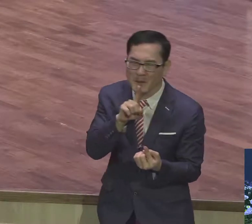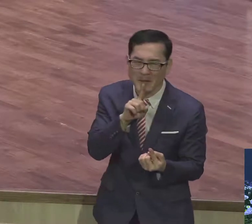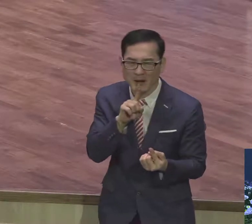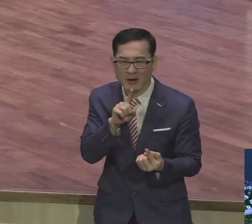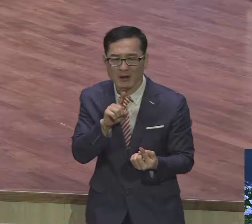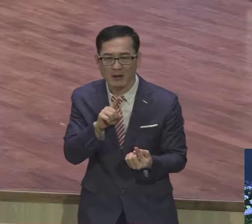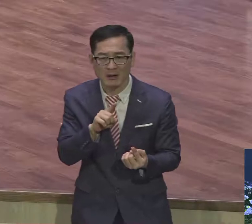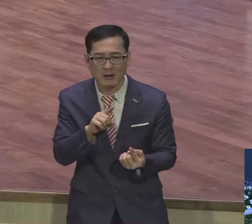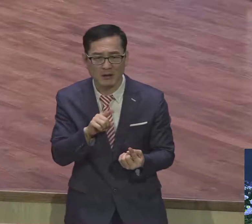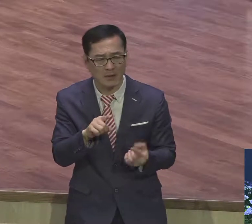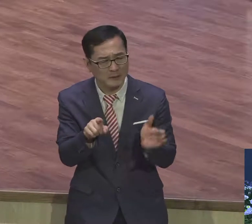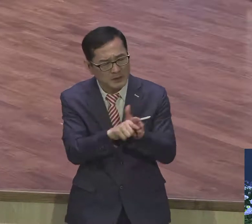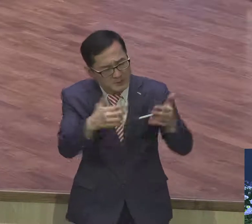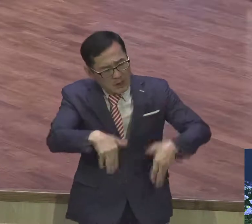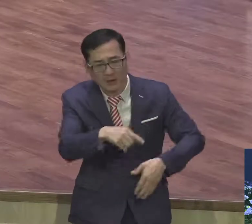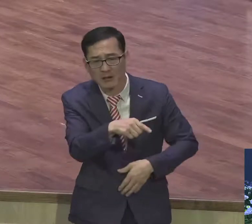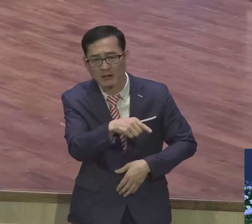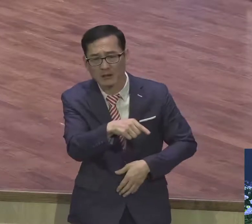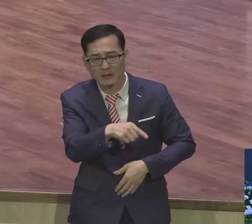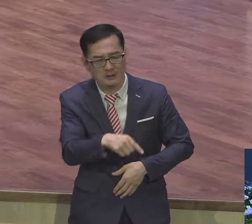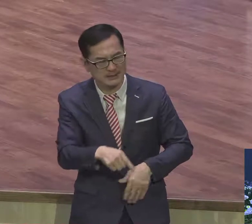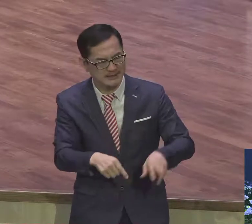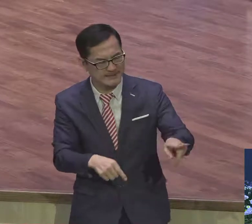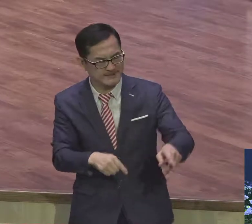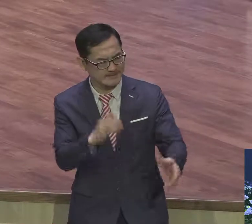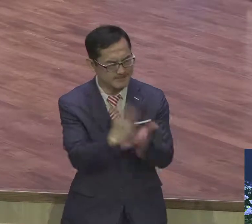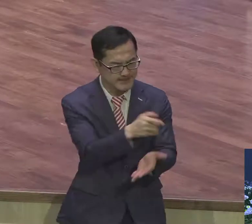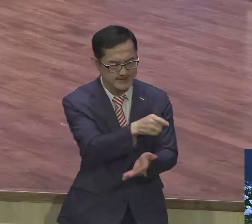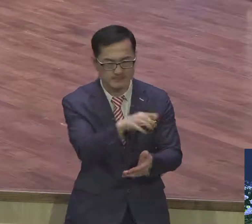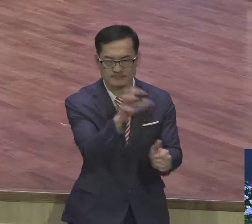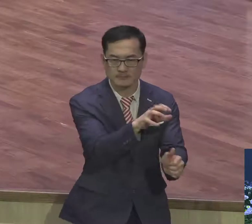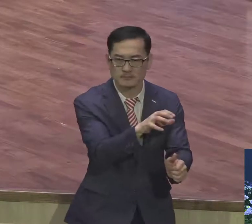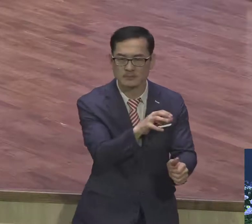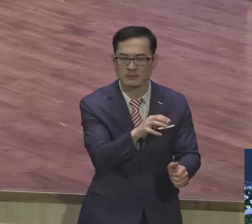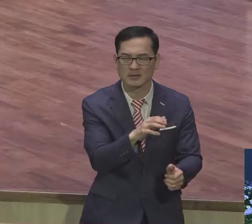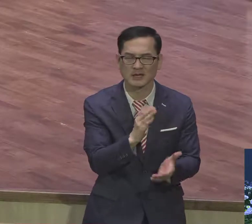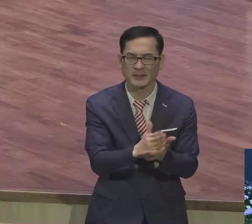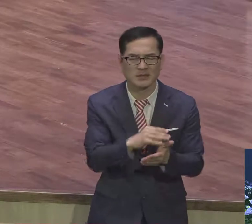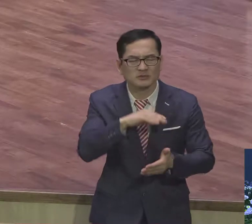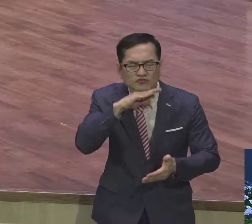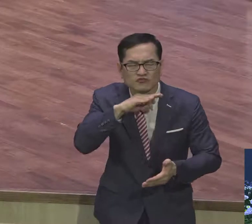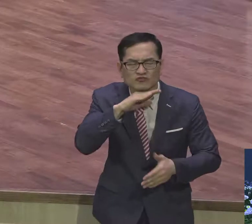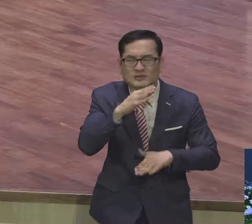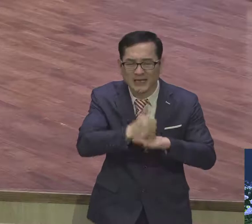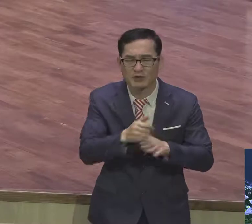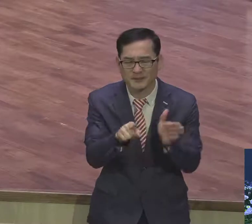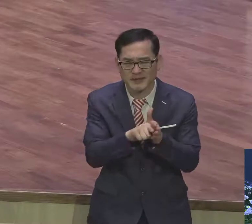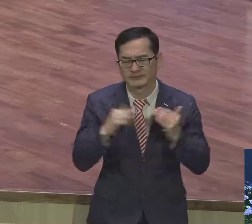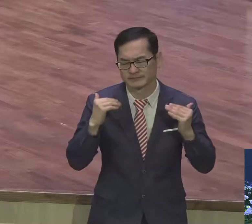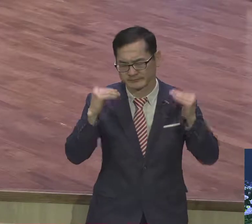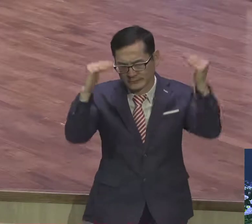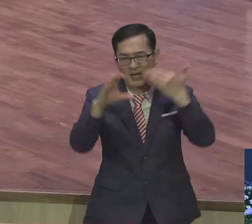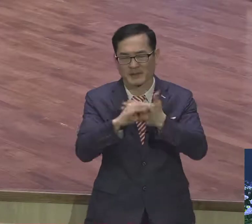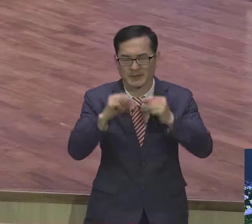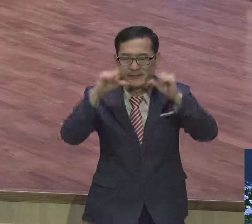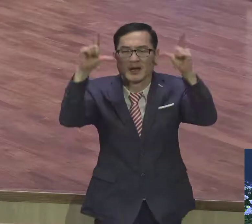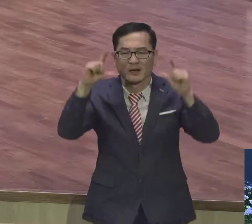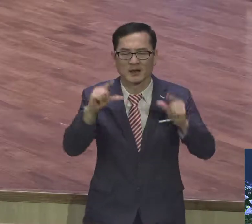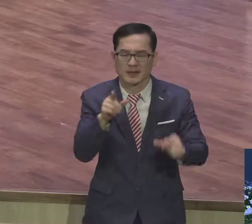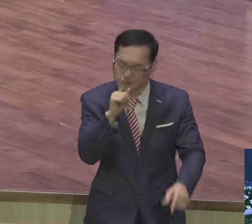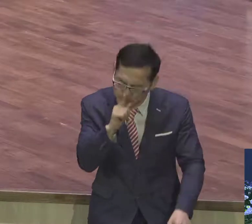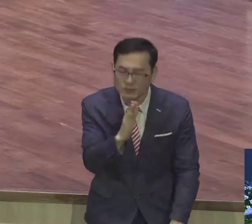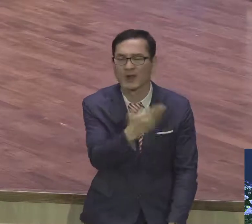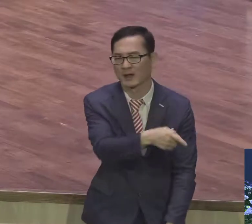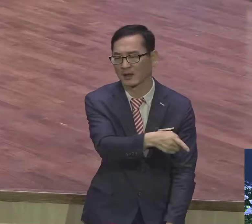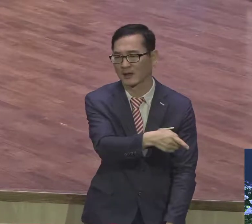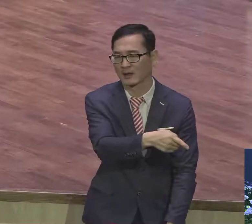그걸 가지고 막 틀렸다면 아주 그냥 시간 지나면 다 알게 되니까 얼마 되지